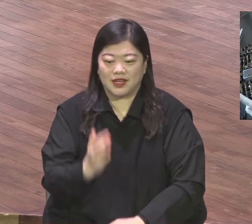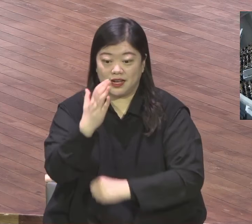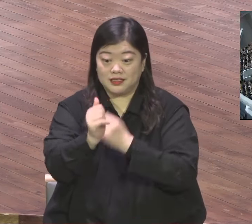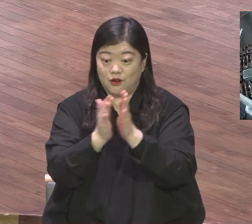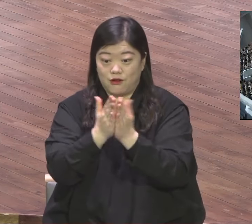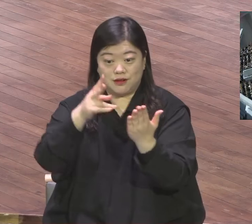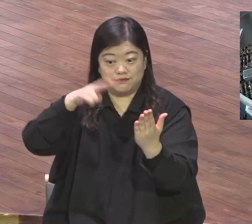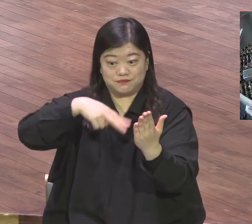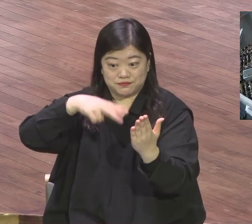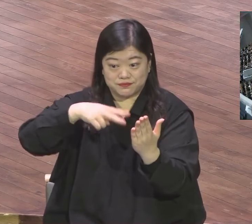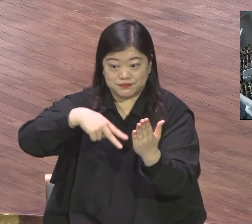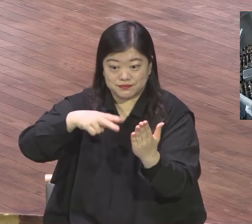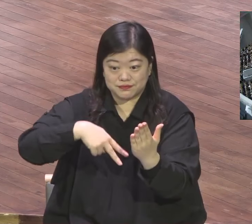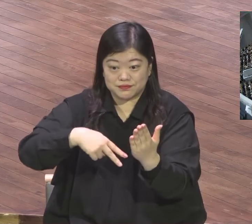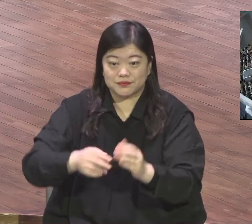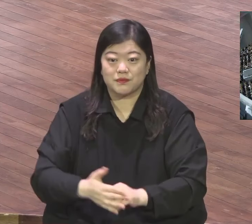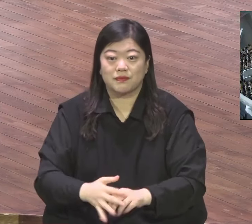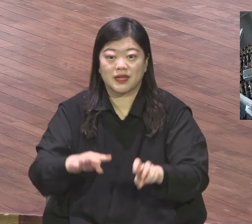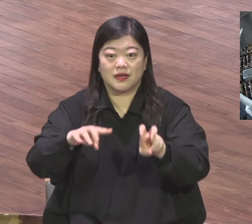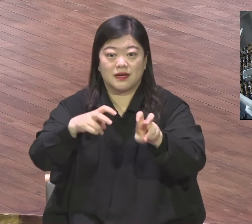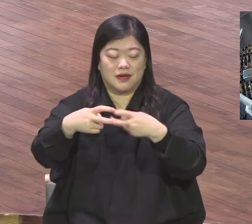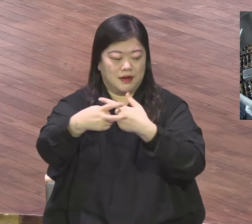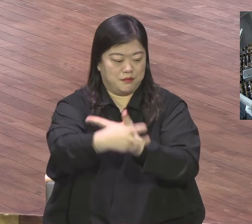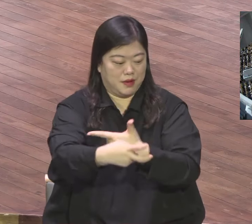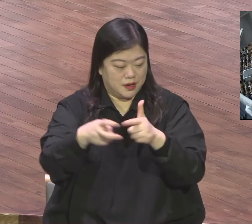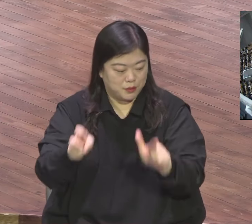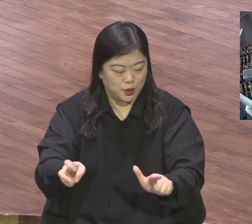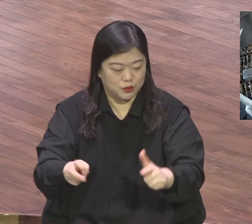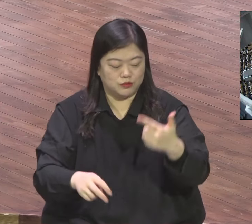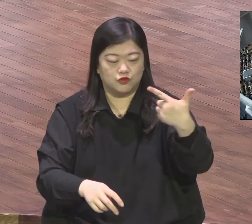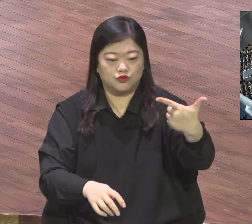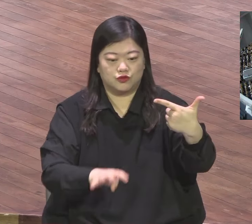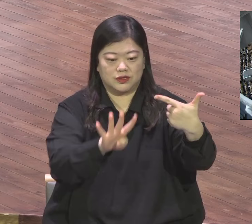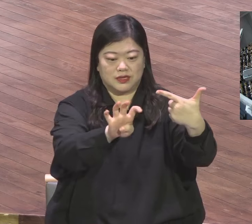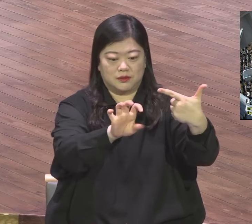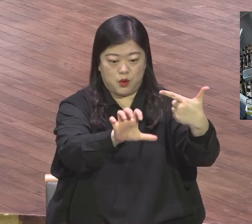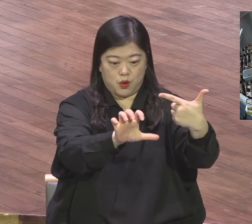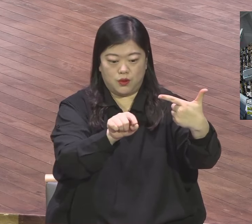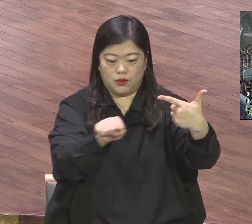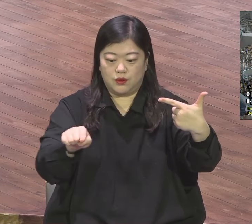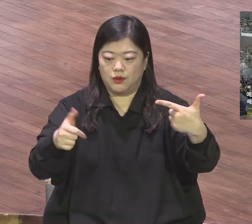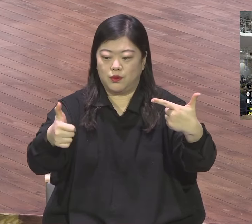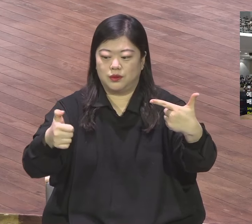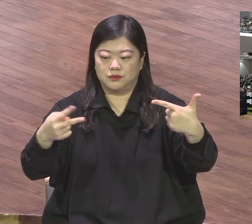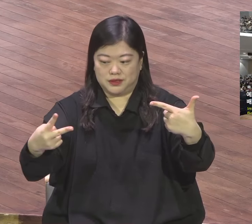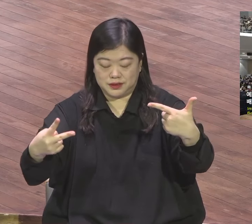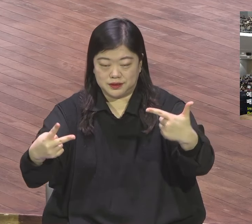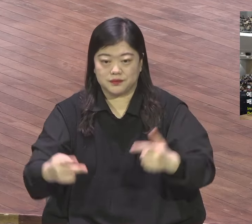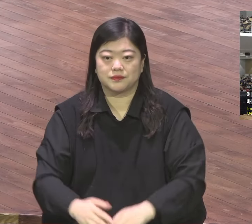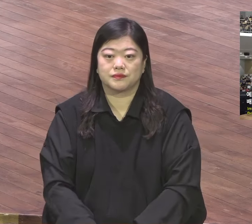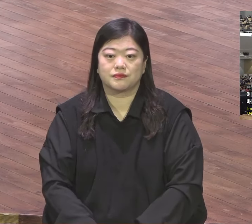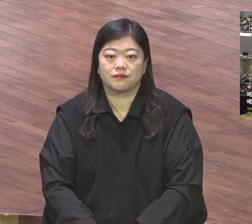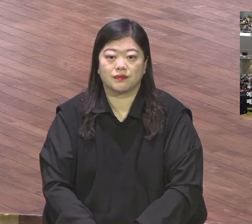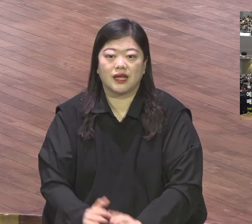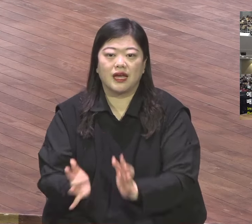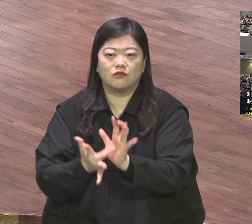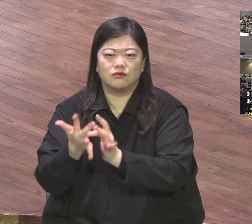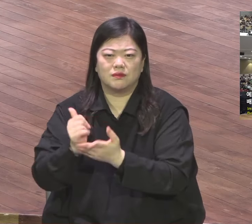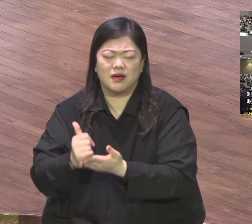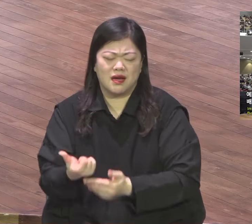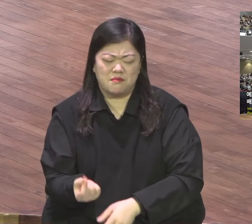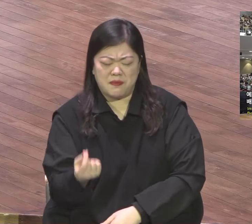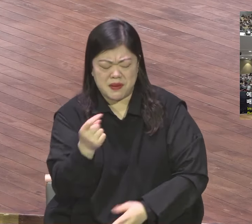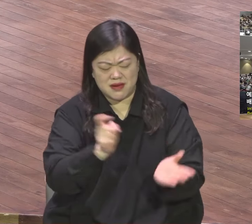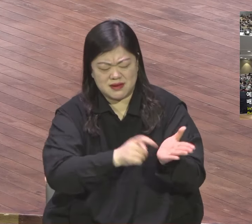은혜 받고 한 주간 승리할 하나님 말씀은 마가복음 6장 45절에서 52절 말씀입니다. 예수께서 즉시 제자들을